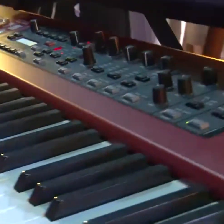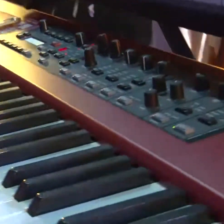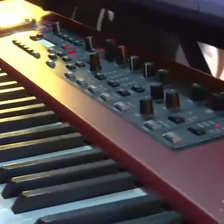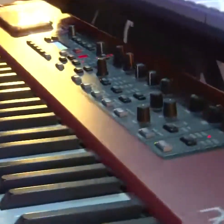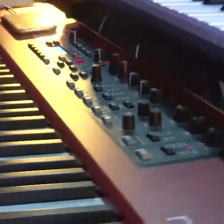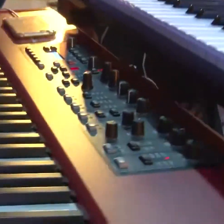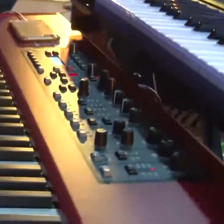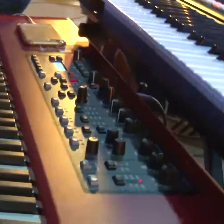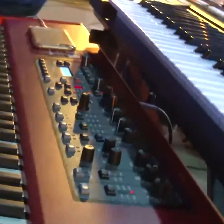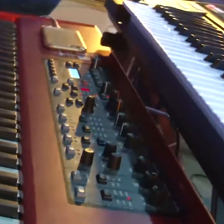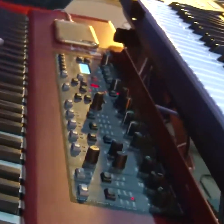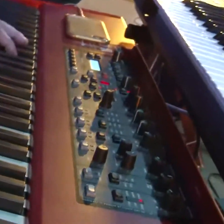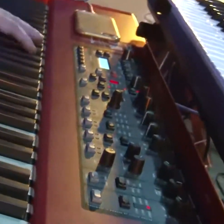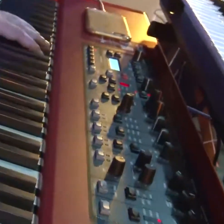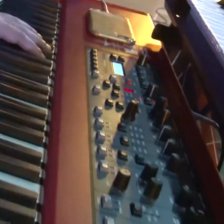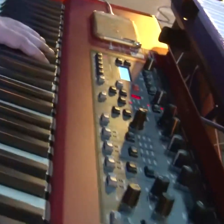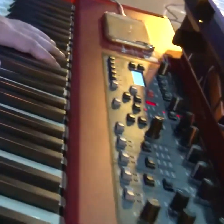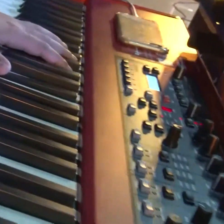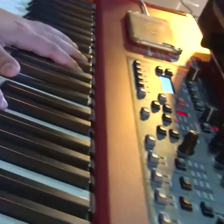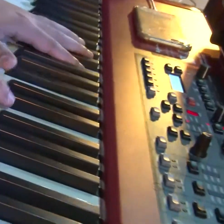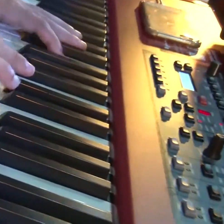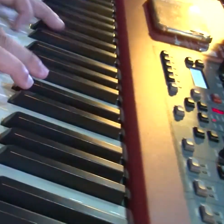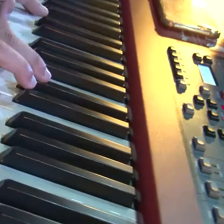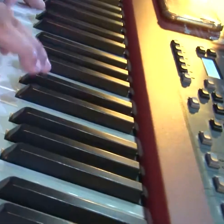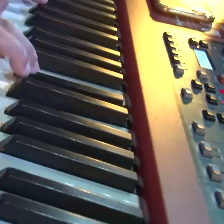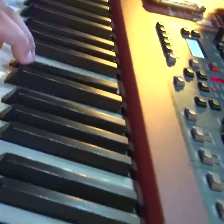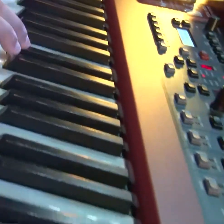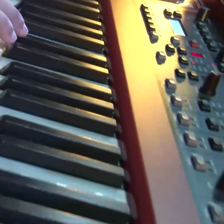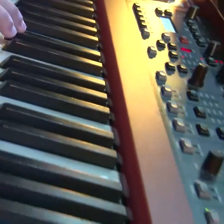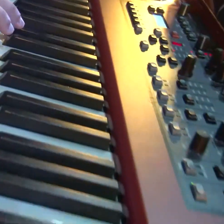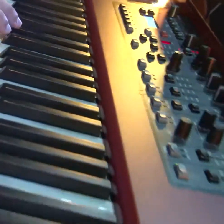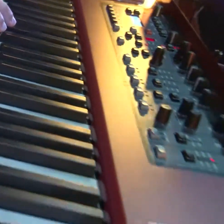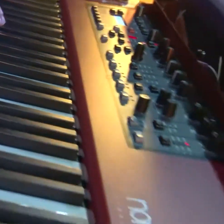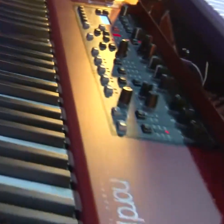Conceitos, velhice e tradição, somos um com uma só